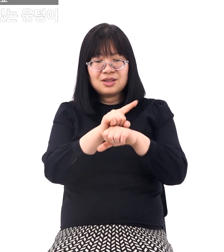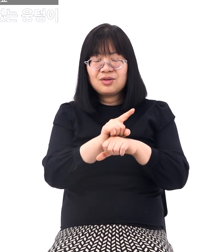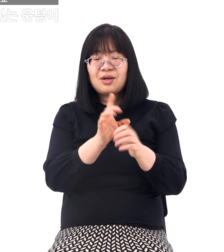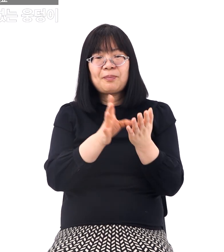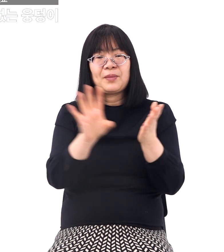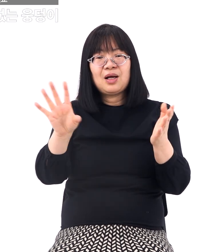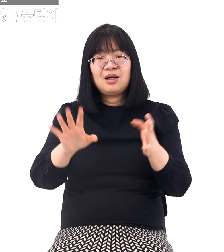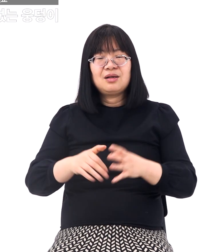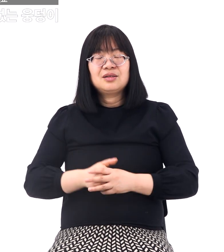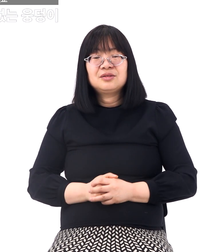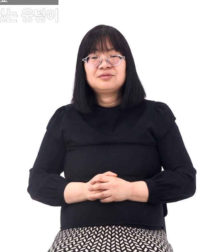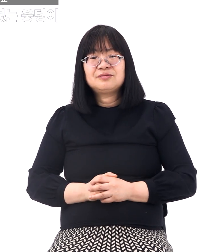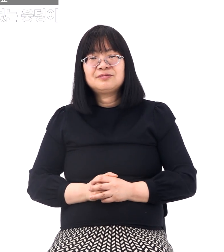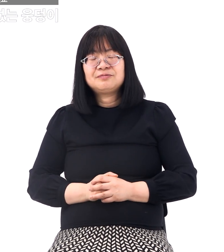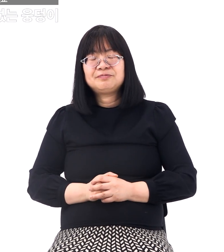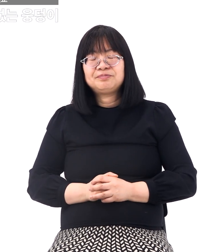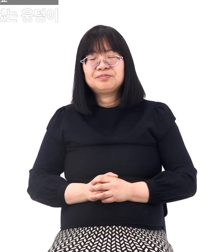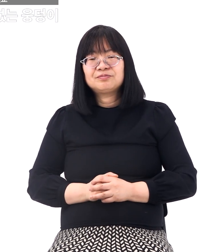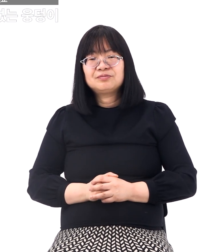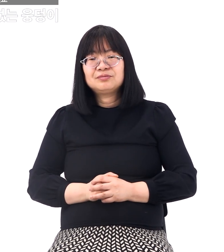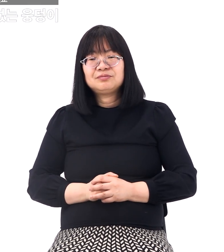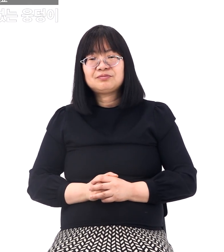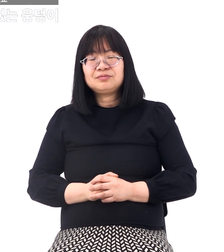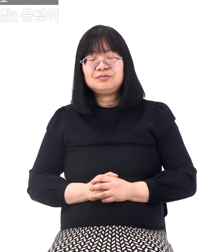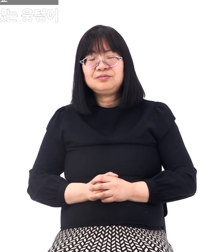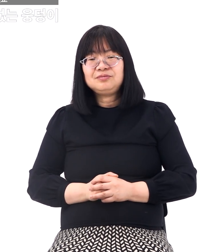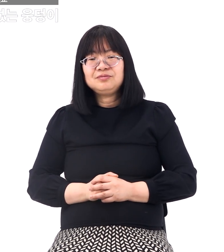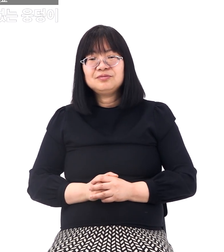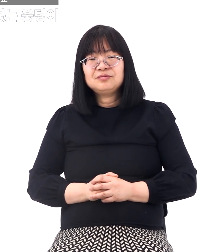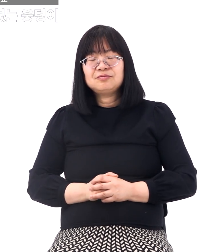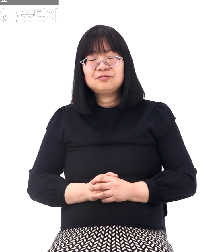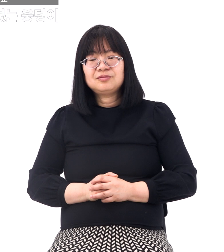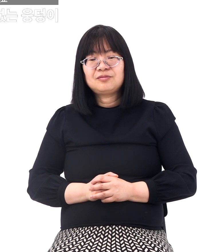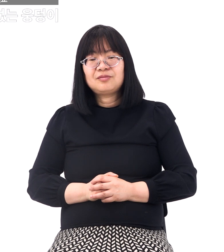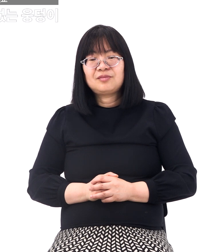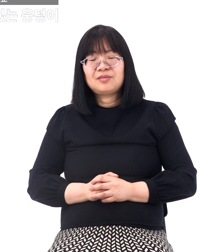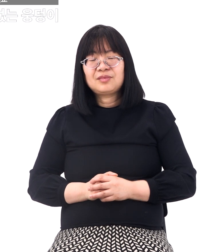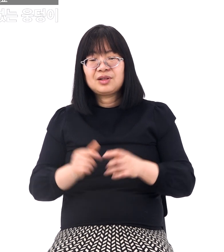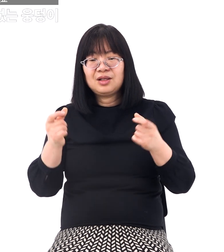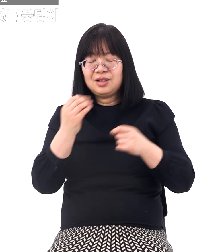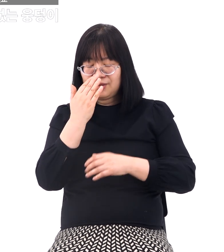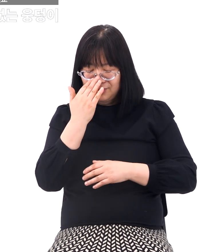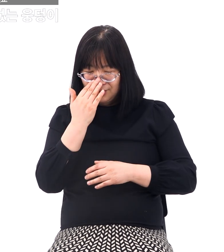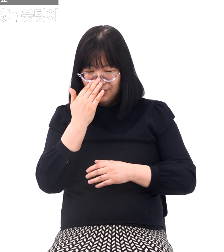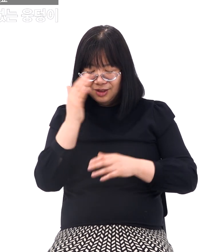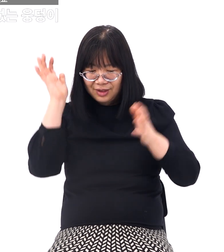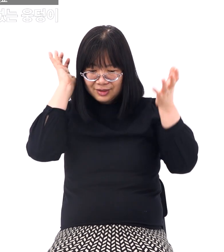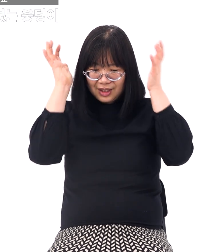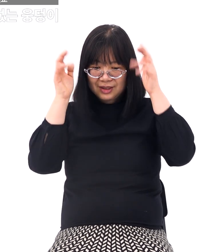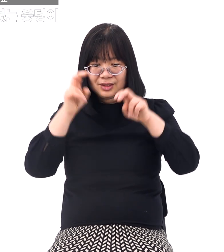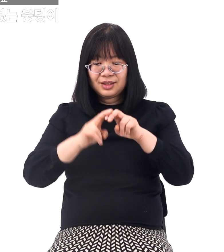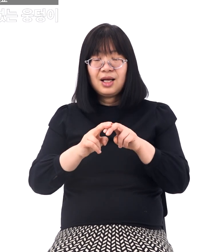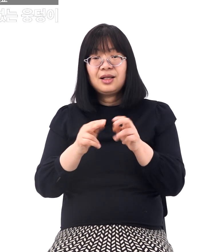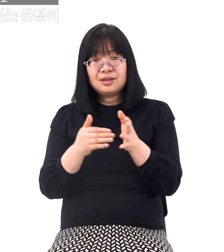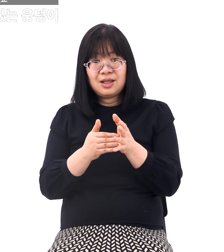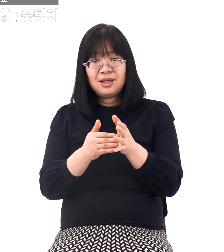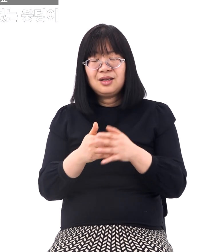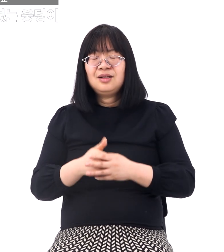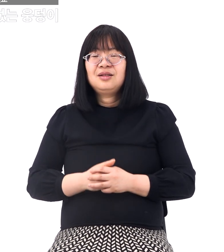아십니까? 막 성질도 잘 내고. 근데 그런 겸손하여서 나귀를 탔다. 그러니까